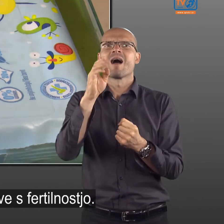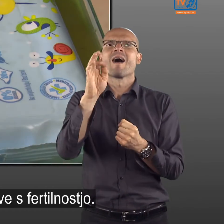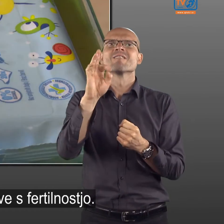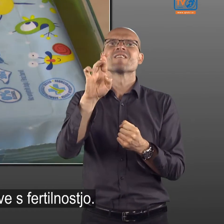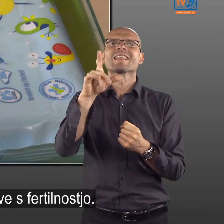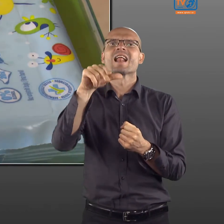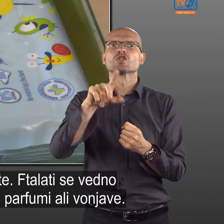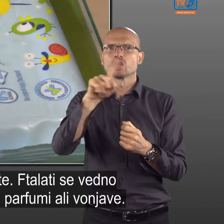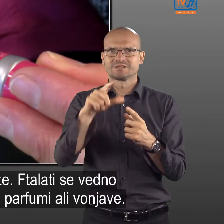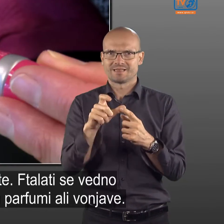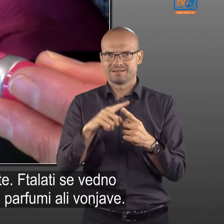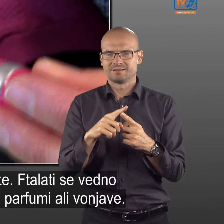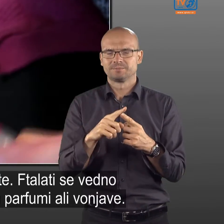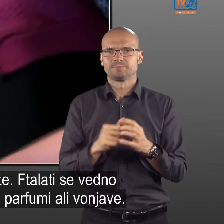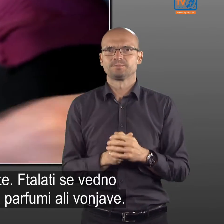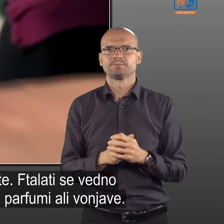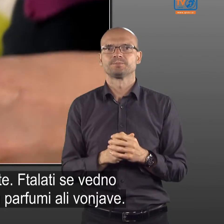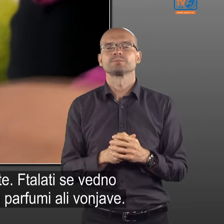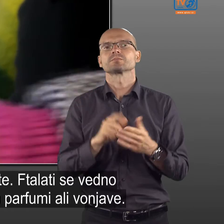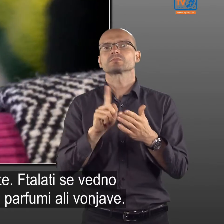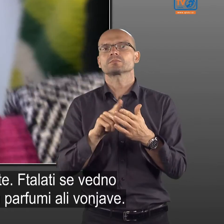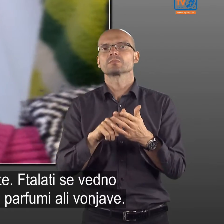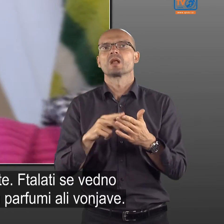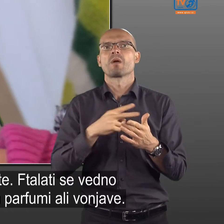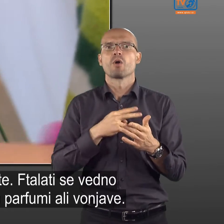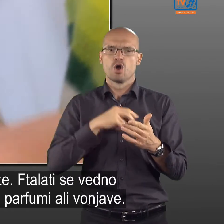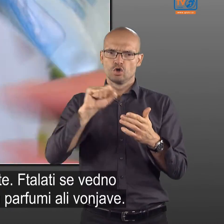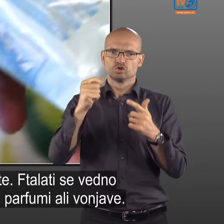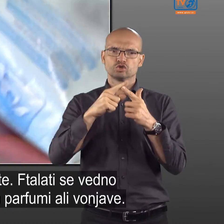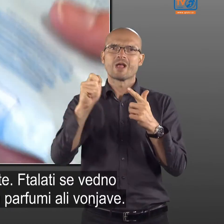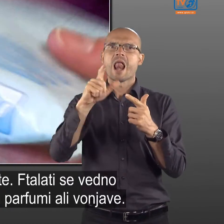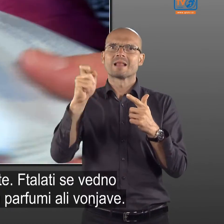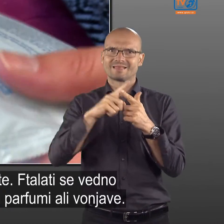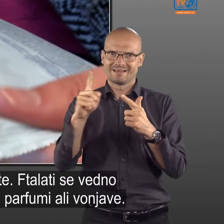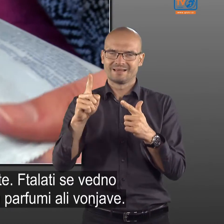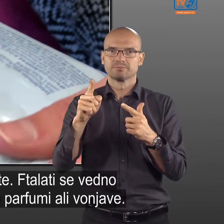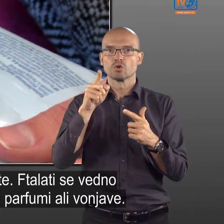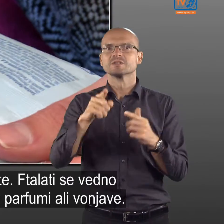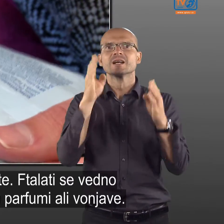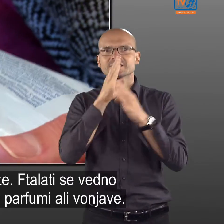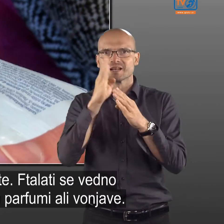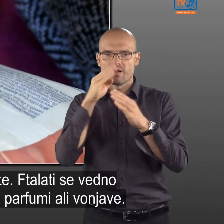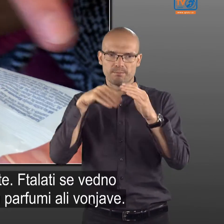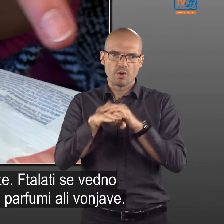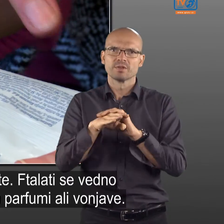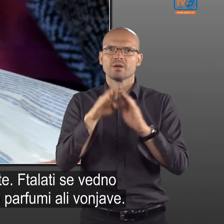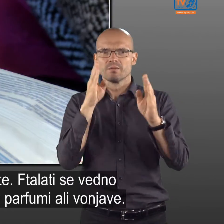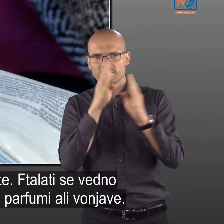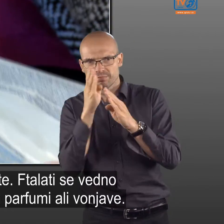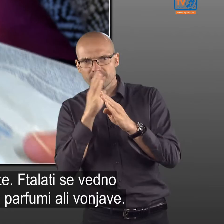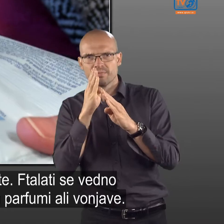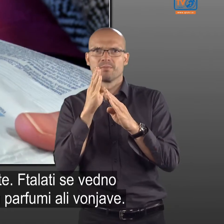fertilnostjo. Potem imamo ftalate. Ftalati se vedno skrivajo pod imenom perfumes ali